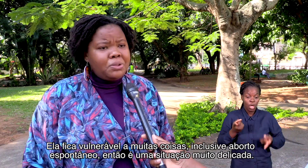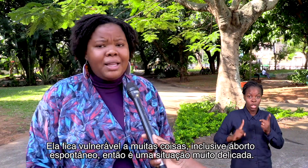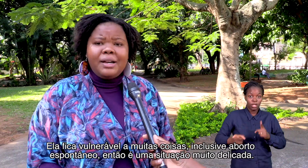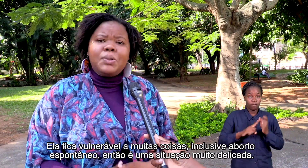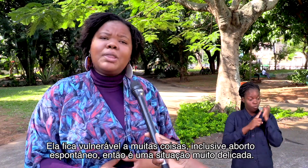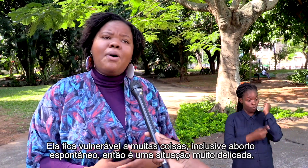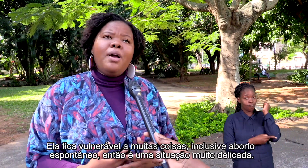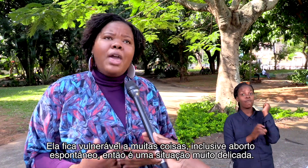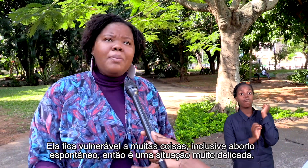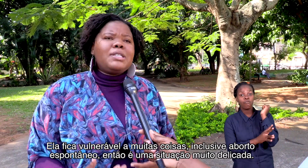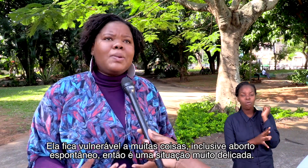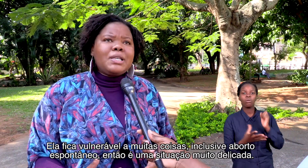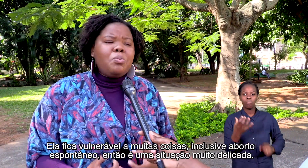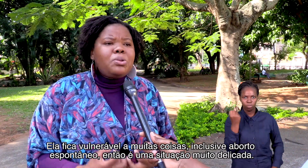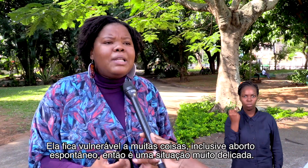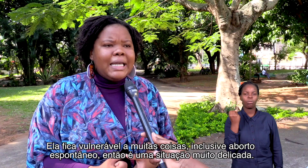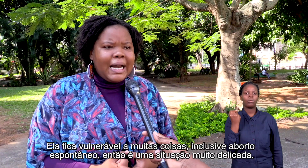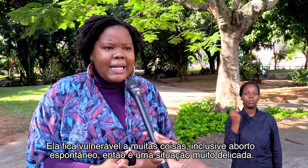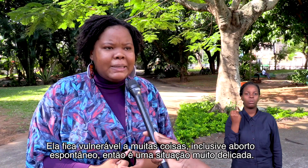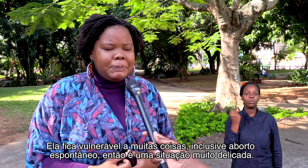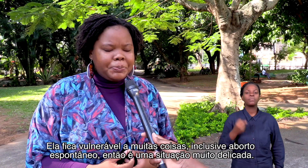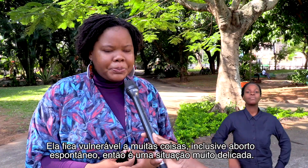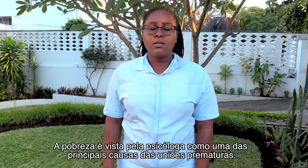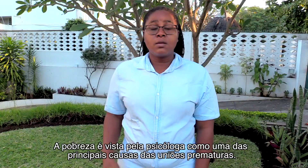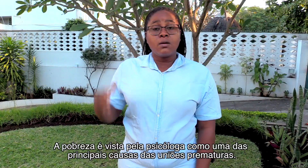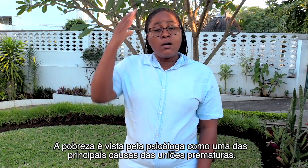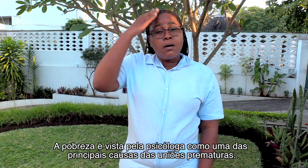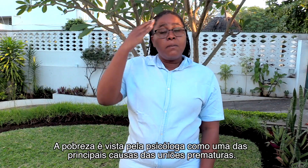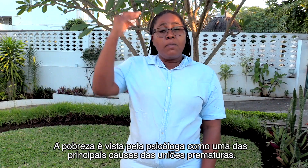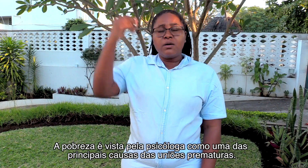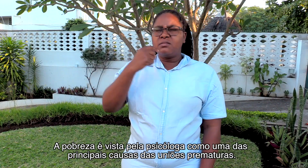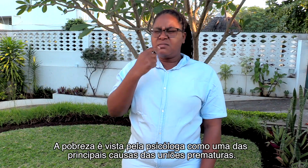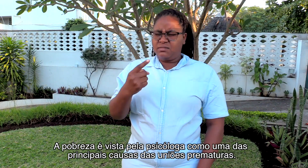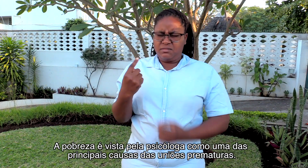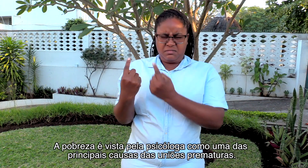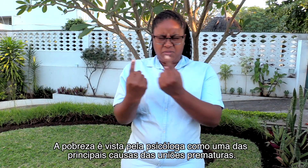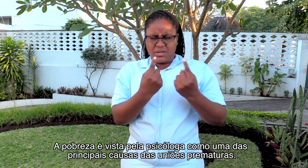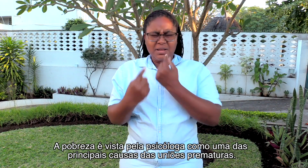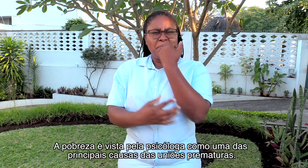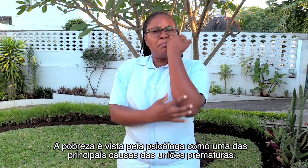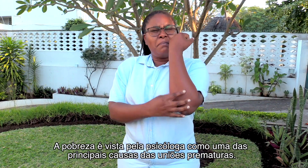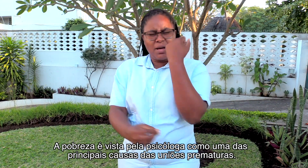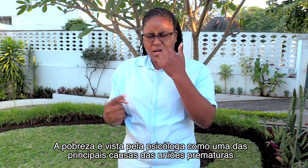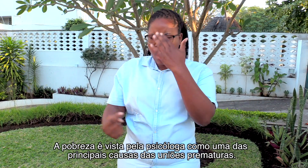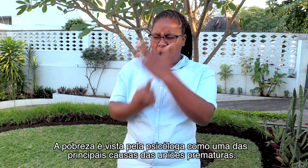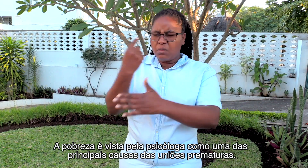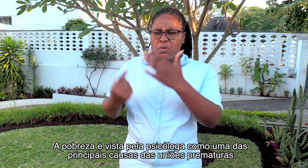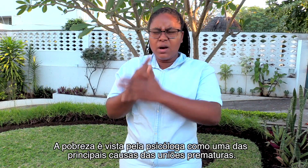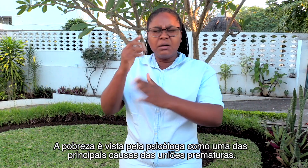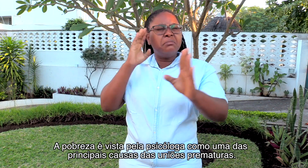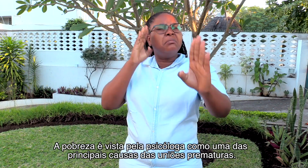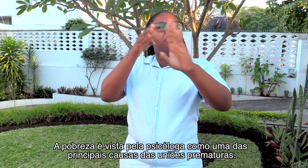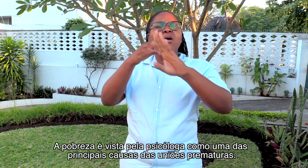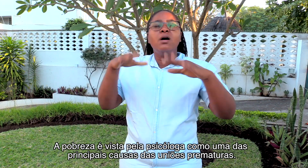aborto espontâneo. Então, é uma situação muito delicada. A pobreza é vista pela psicóloga como uma